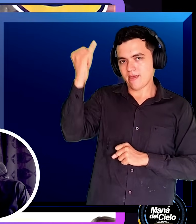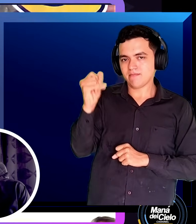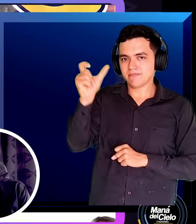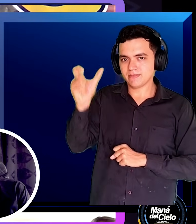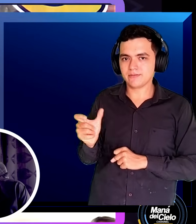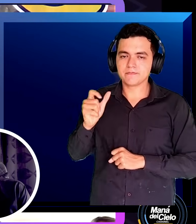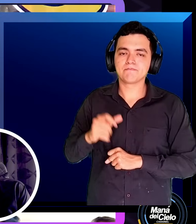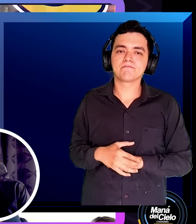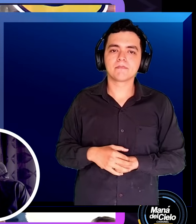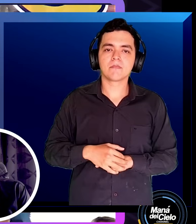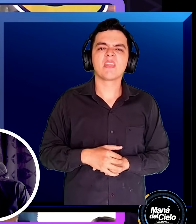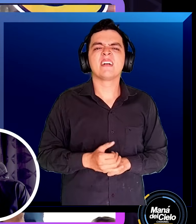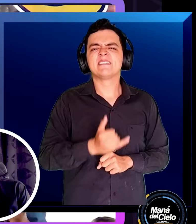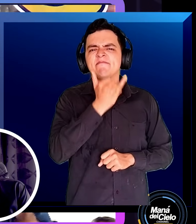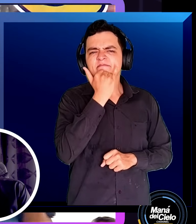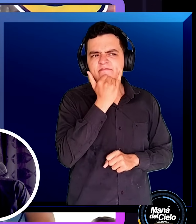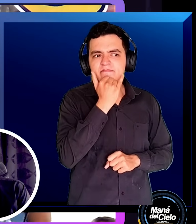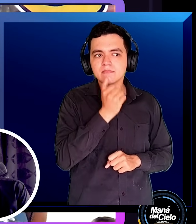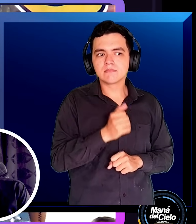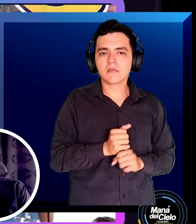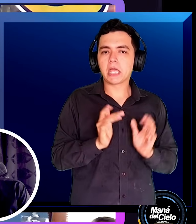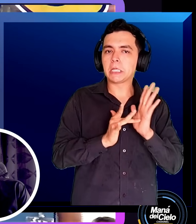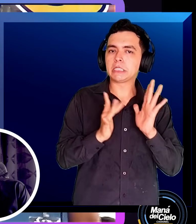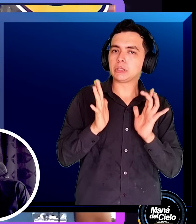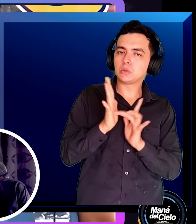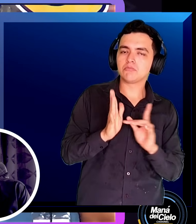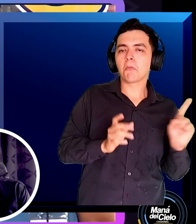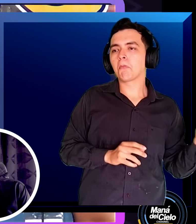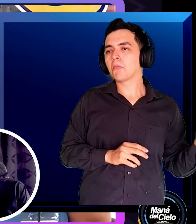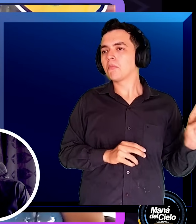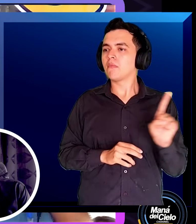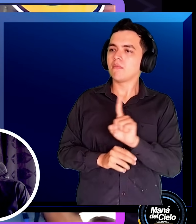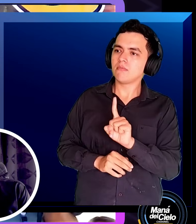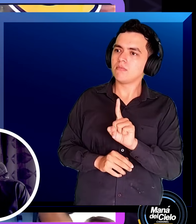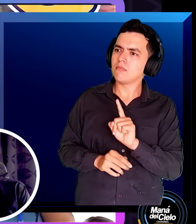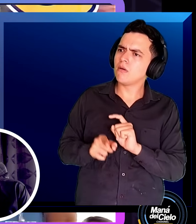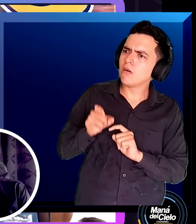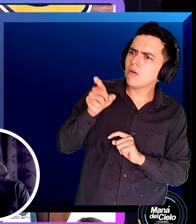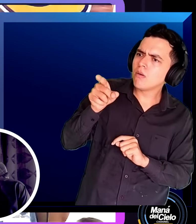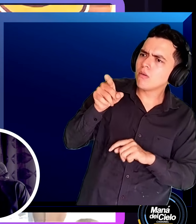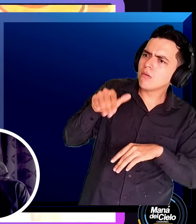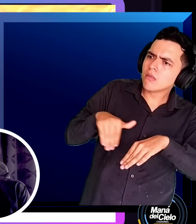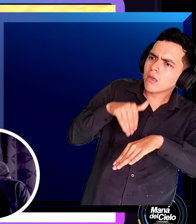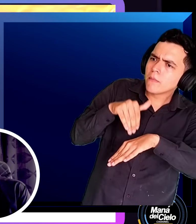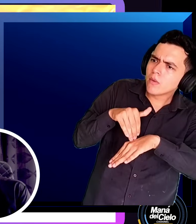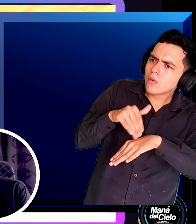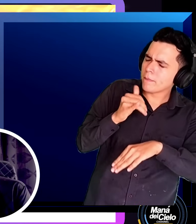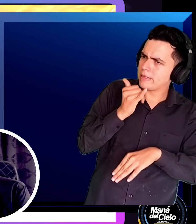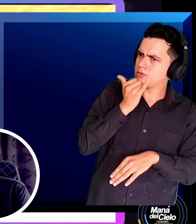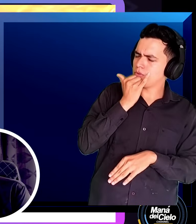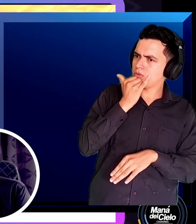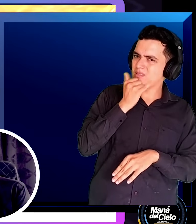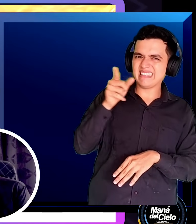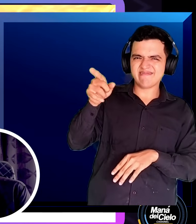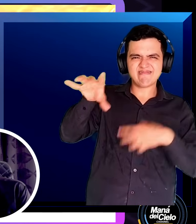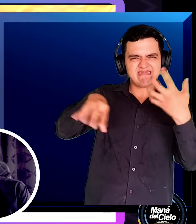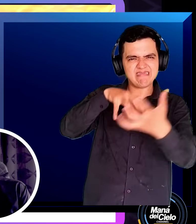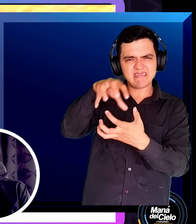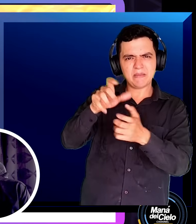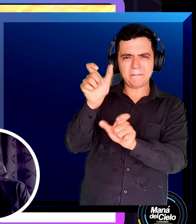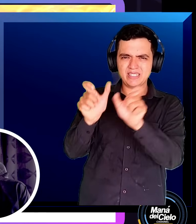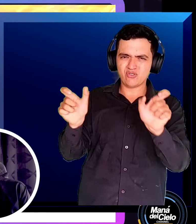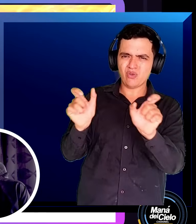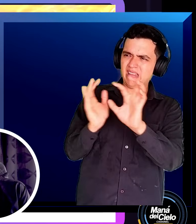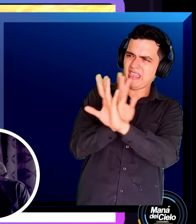todo, agarró un azote, los azotó a todos y les dijo: respeten, porque mi casa, casa de oración, será llamada